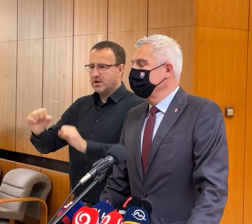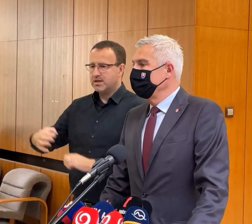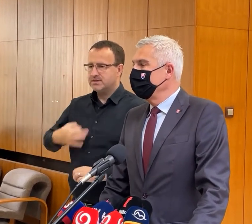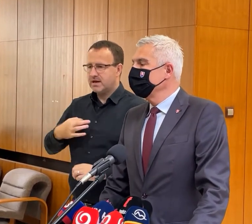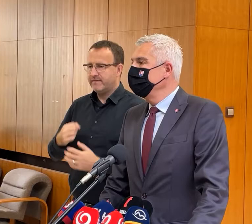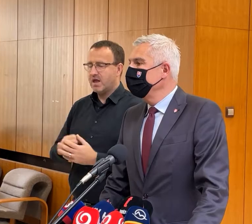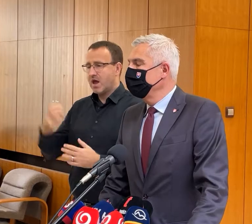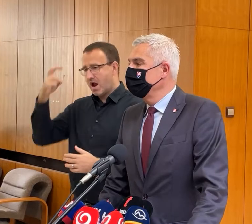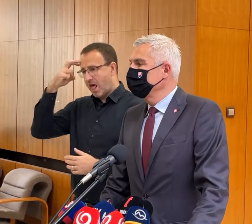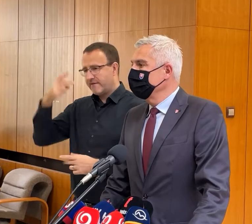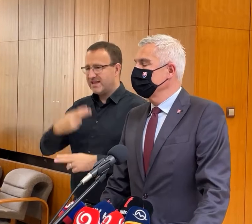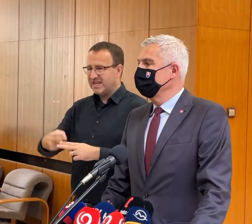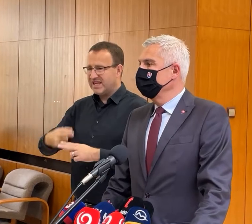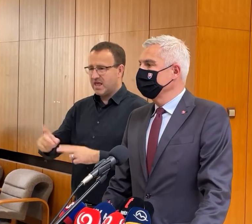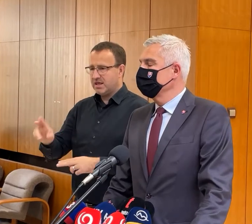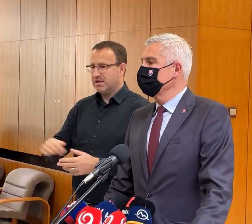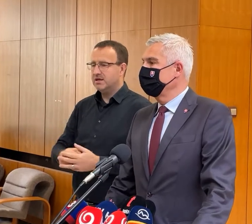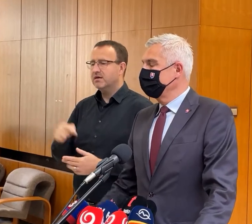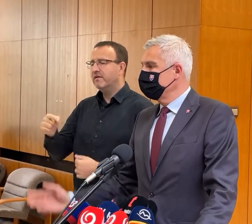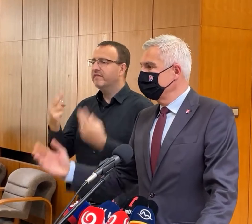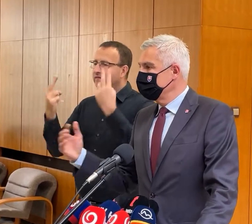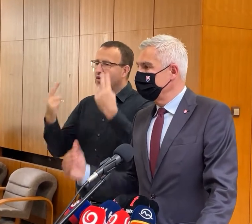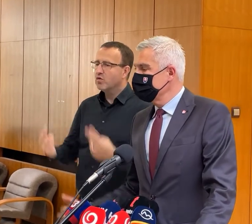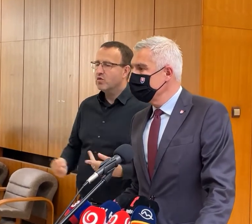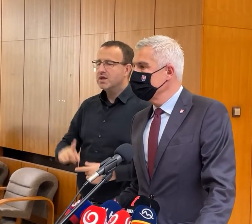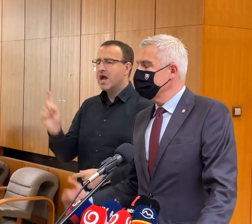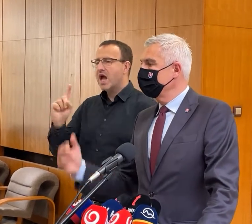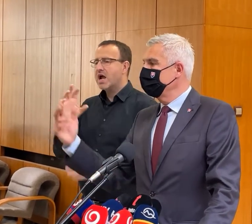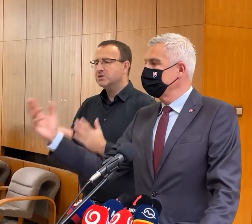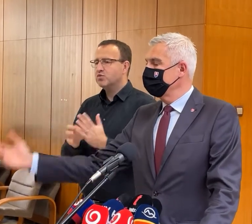zdravia. To znamená, hlavný hygienik je ten, ktorý vyhodnocuje,